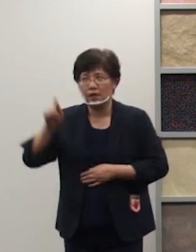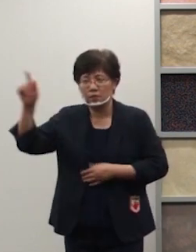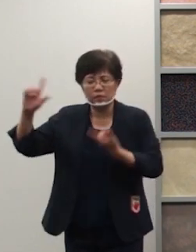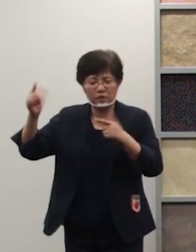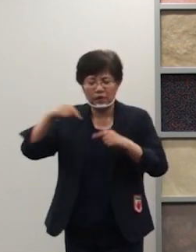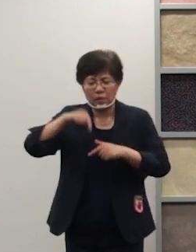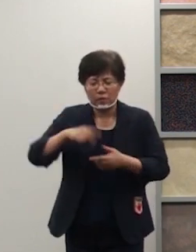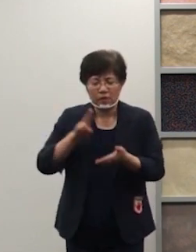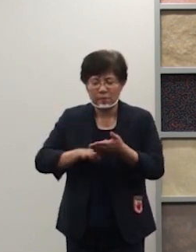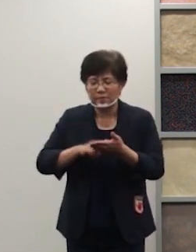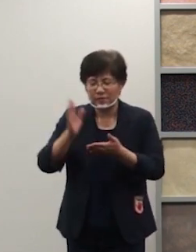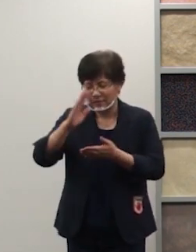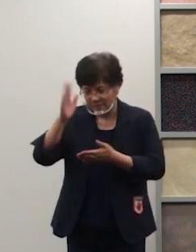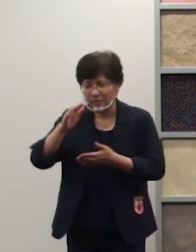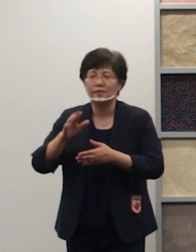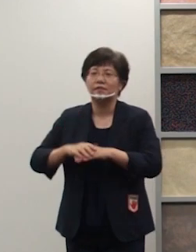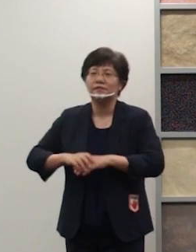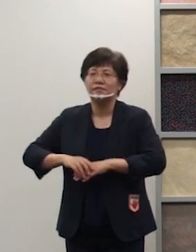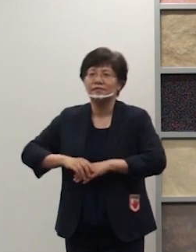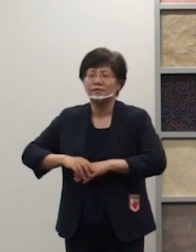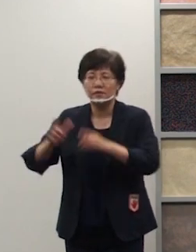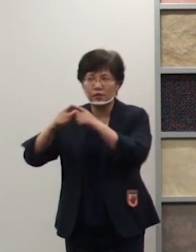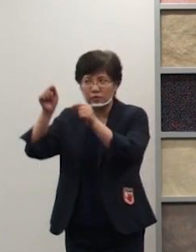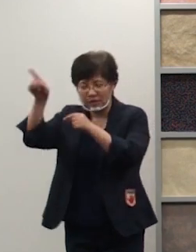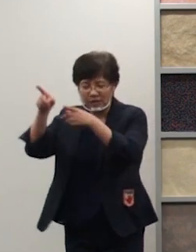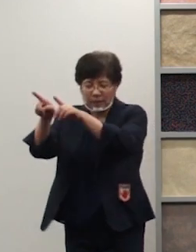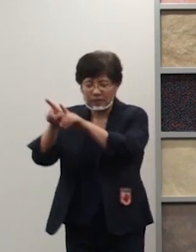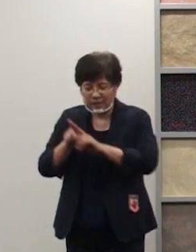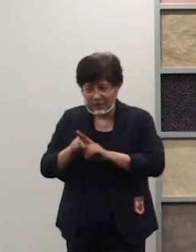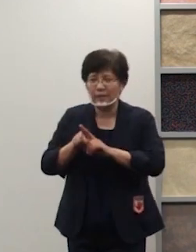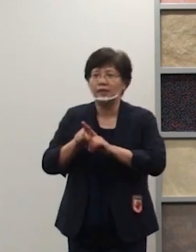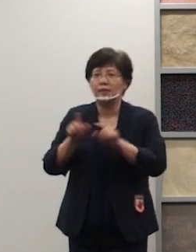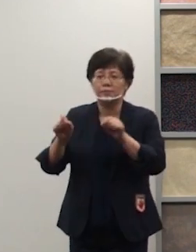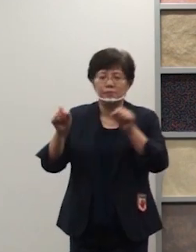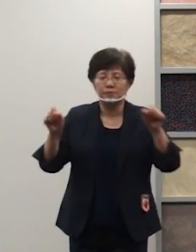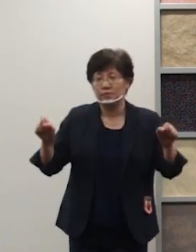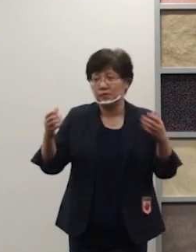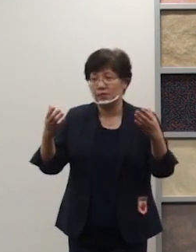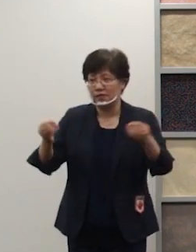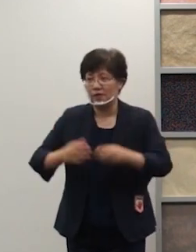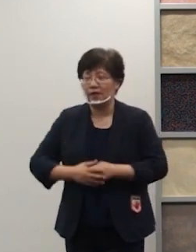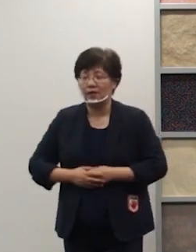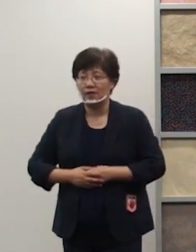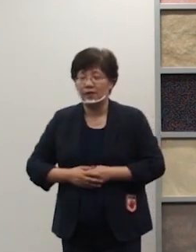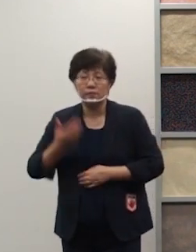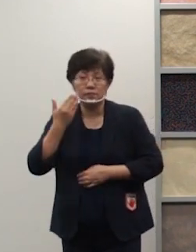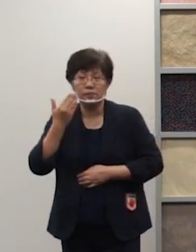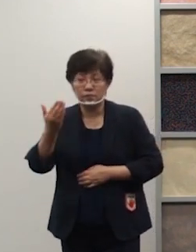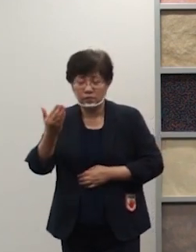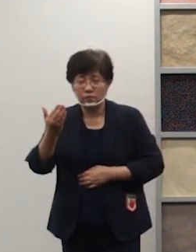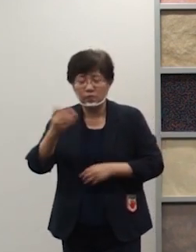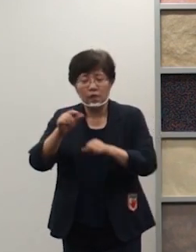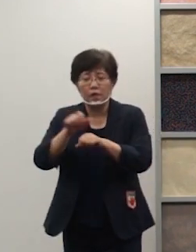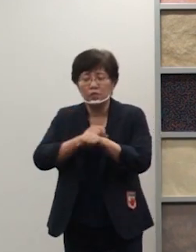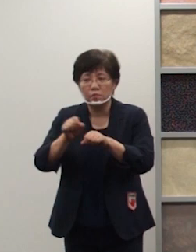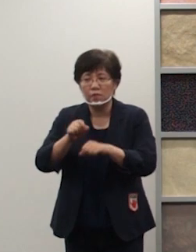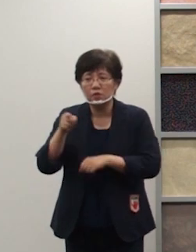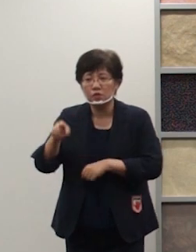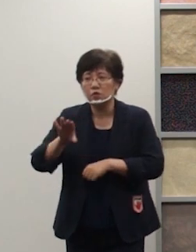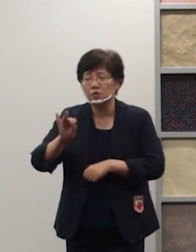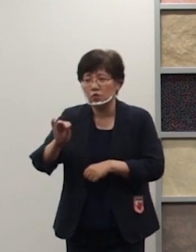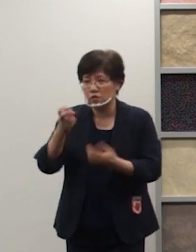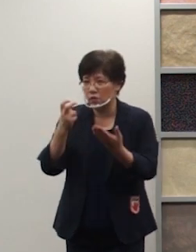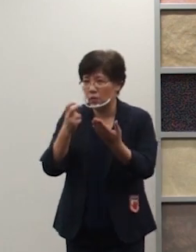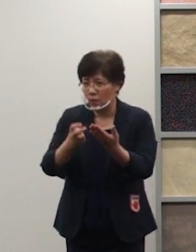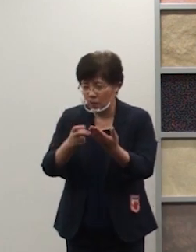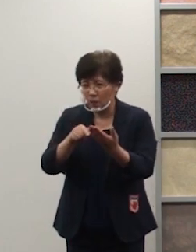から、そこに合わせて、警戒をしていくということだろうと思います。 黒島さん、特措法に基づいてその国安の利